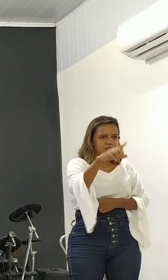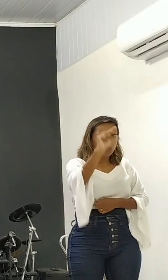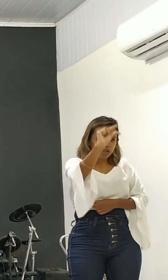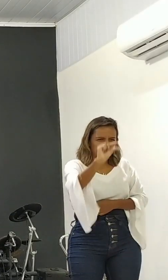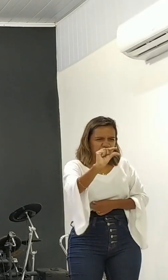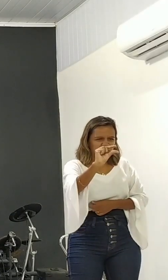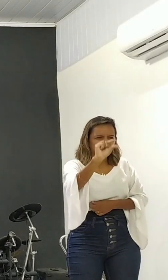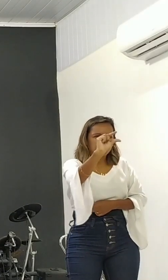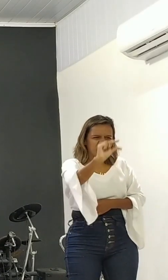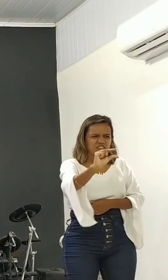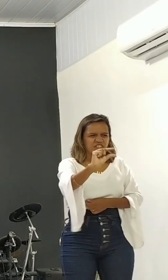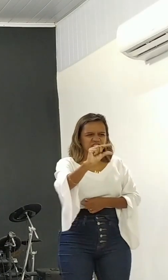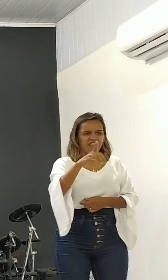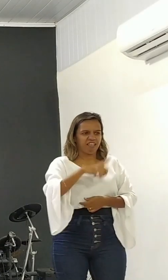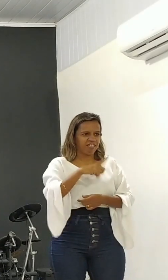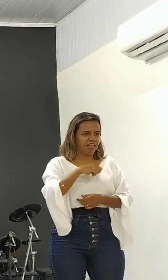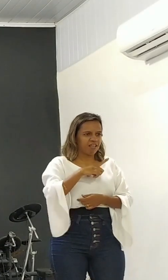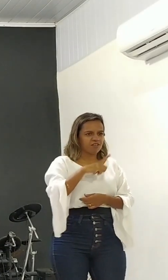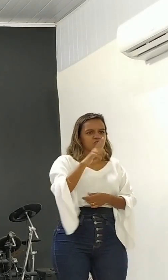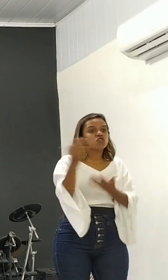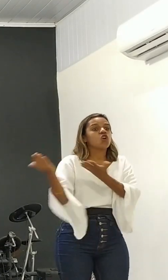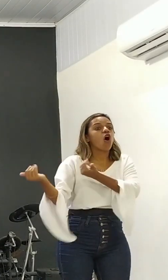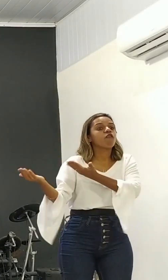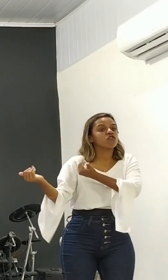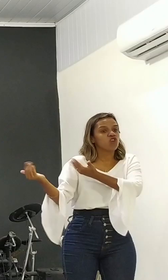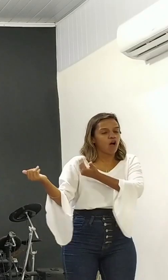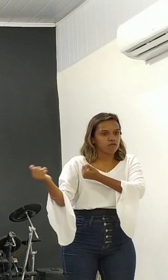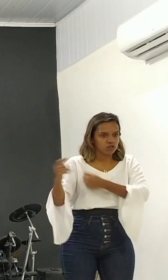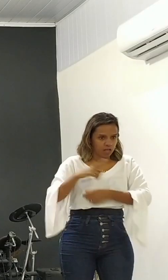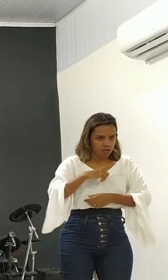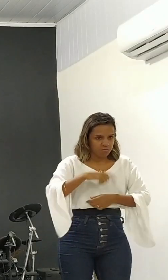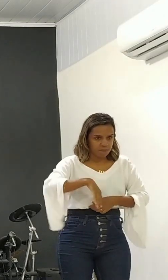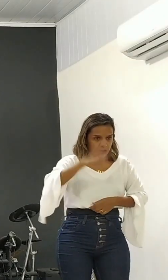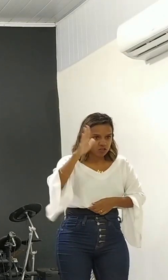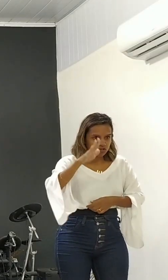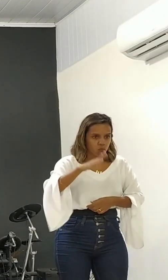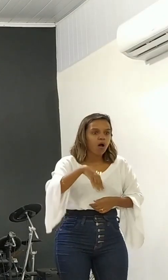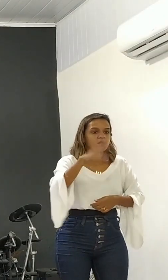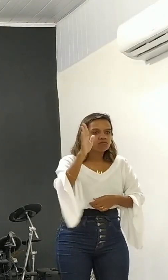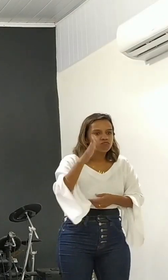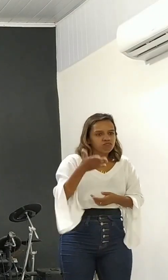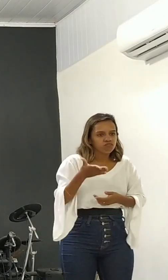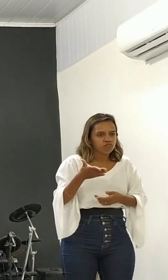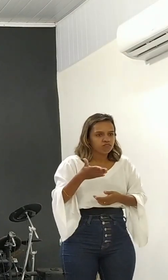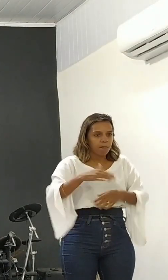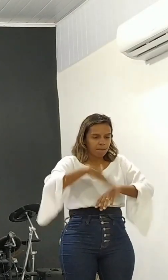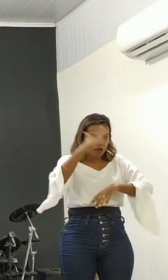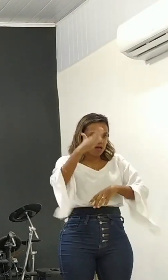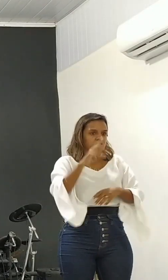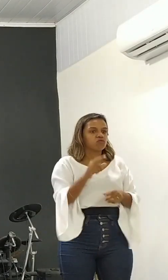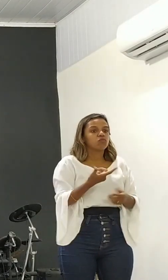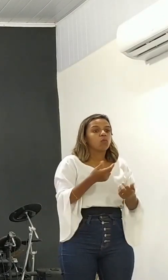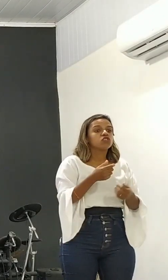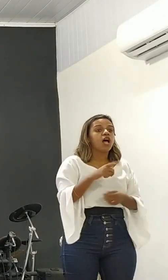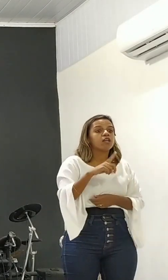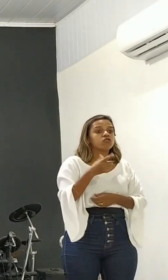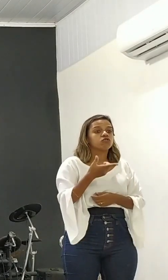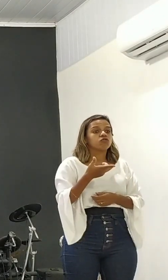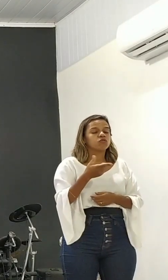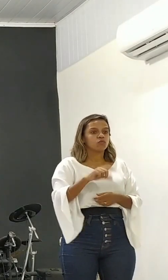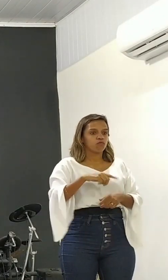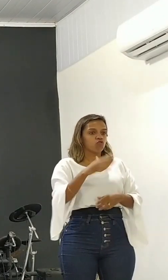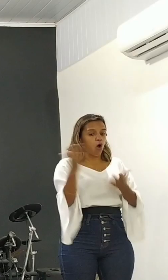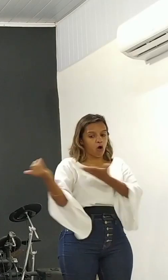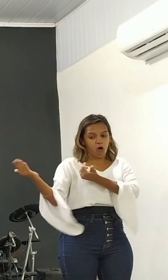Tem muitos seguidores, mas os jovens é muitos seguidores.